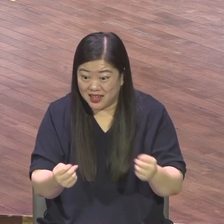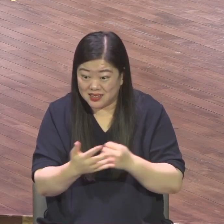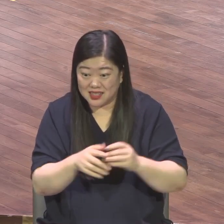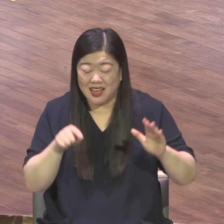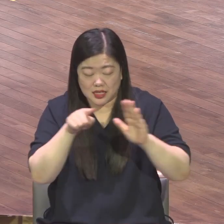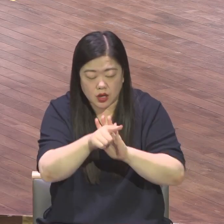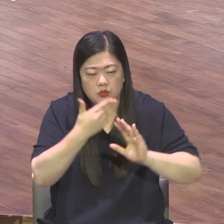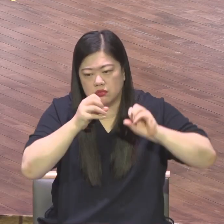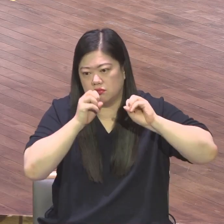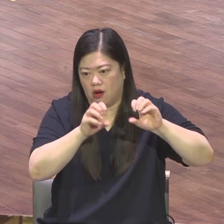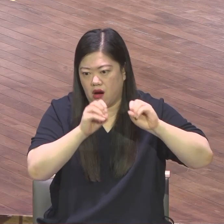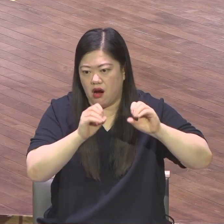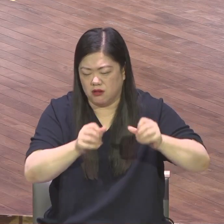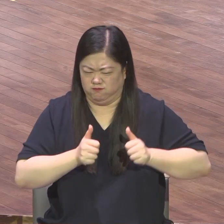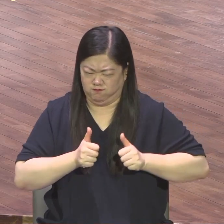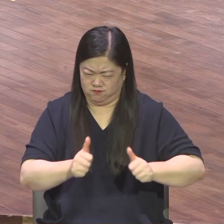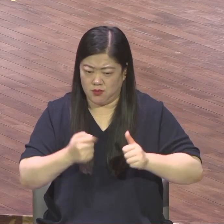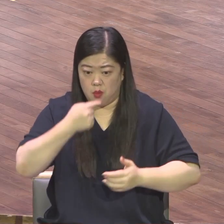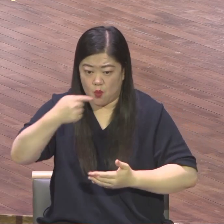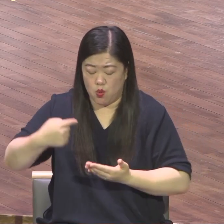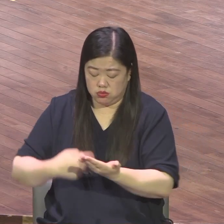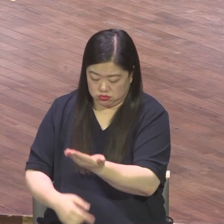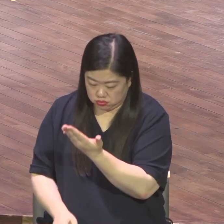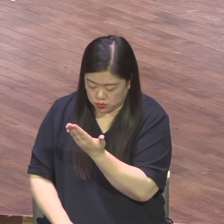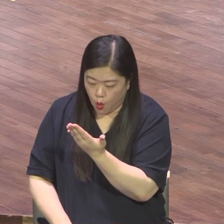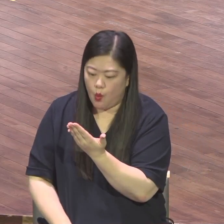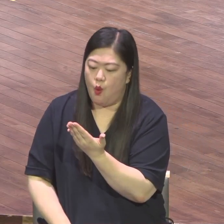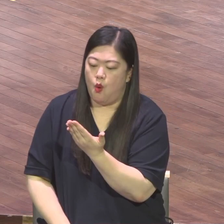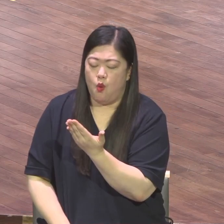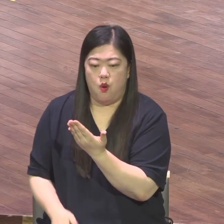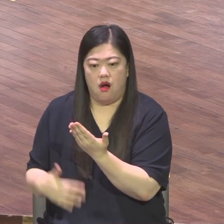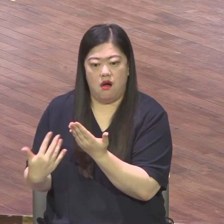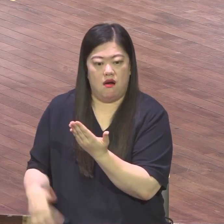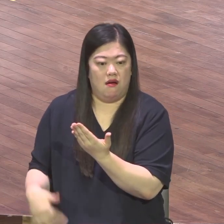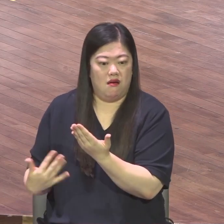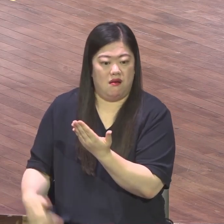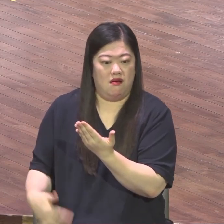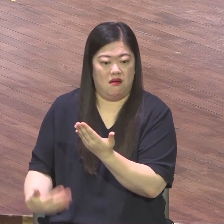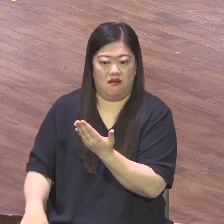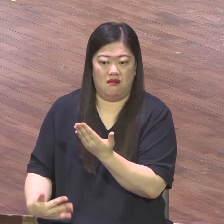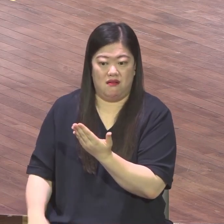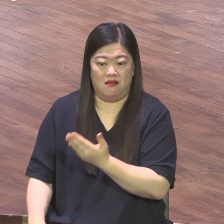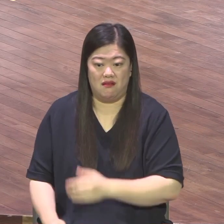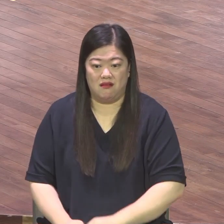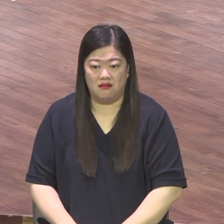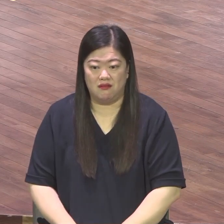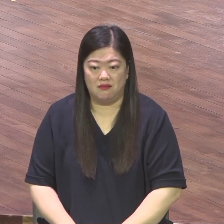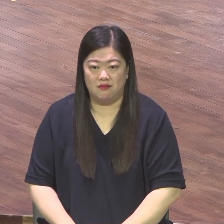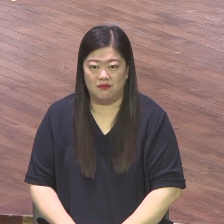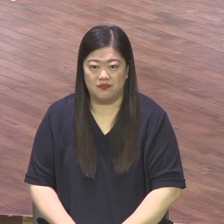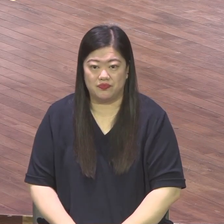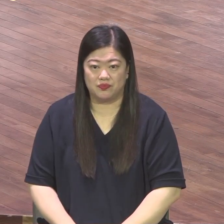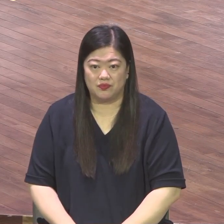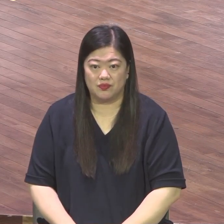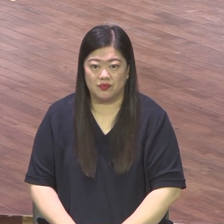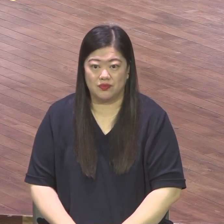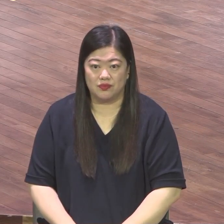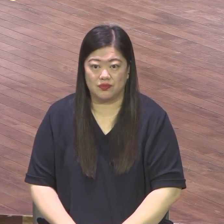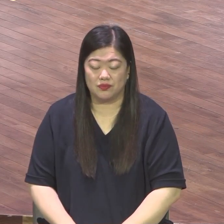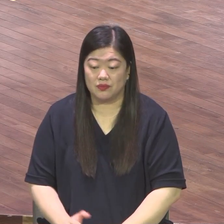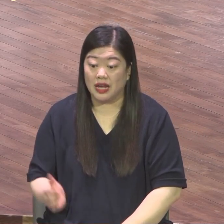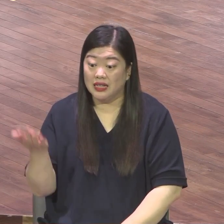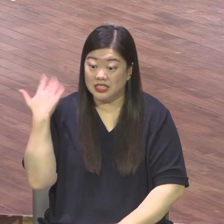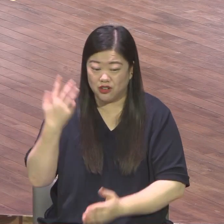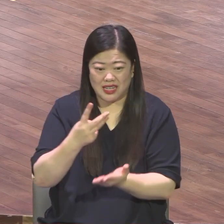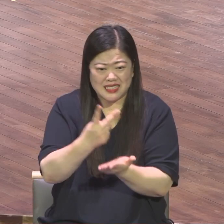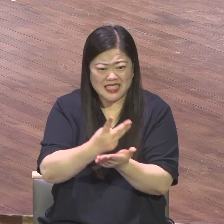아니 심야 기도 때 아니 미영국에서 와가지고 아니 이제 이태원에 사고 났다고 그들이 와가 뉴스